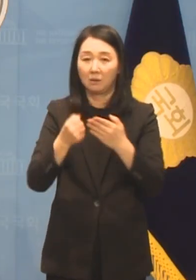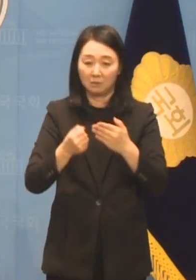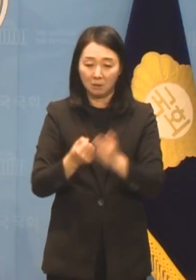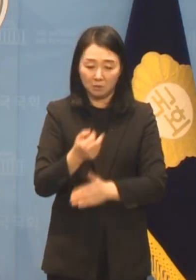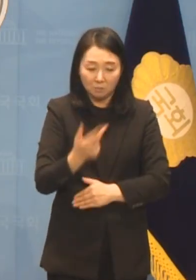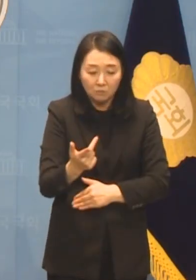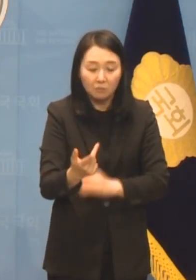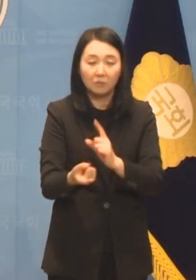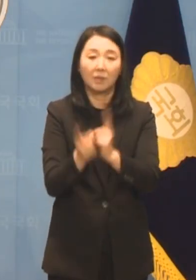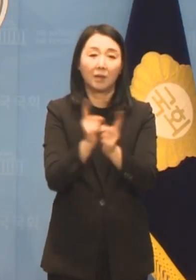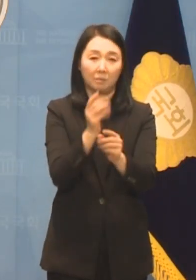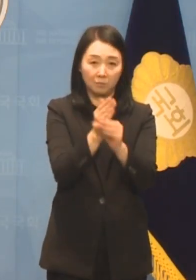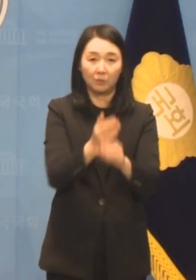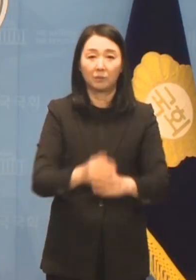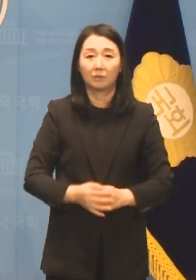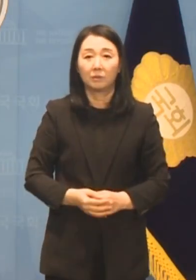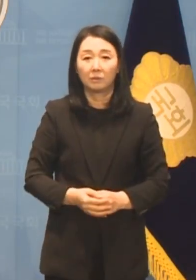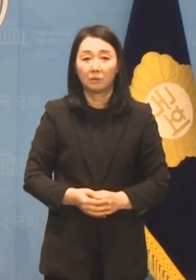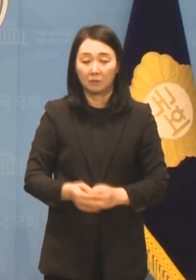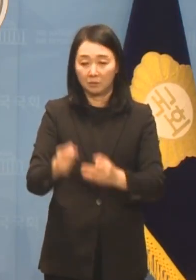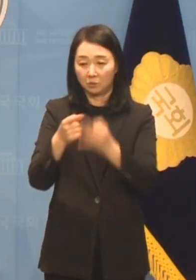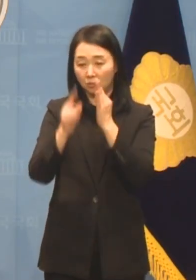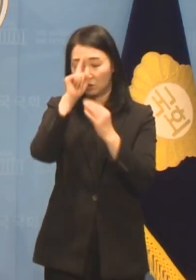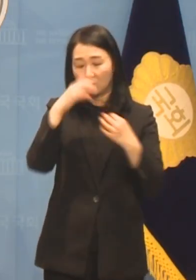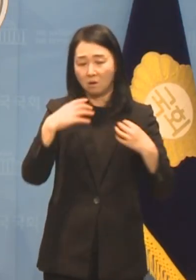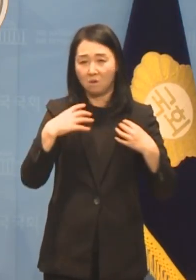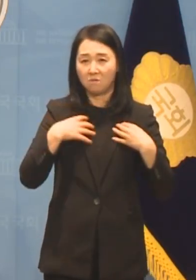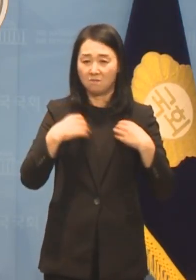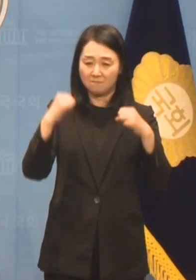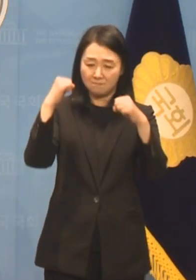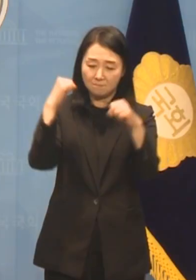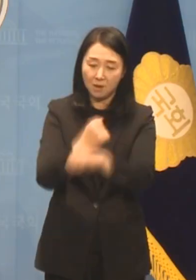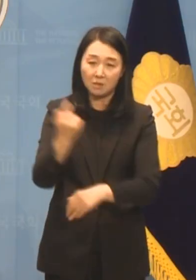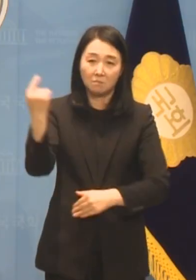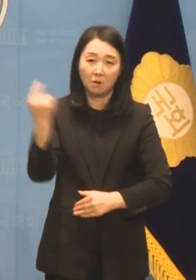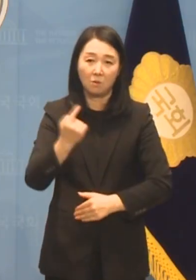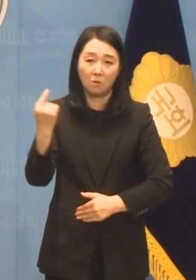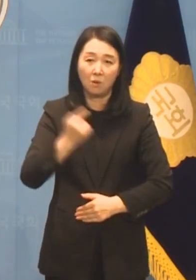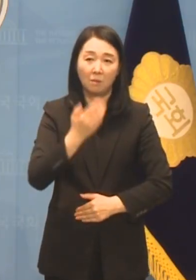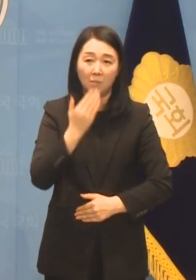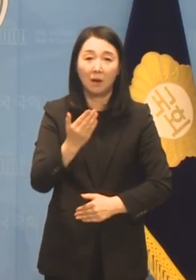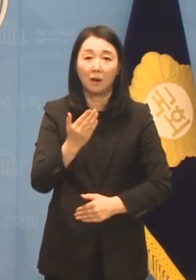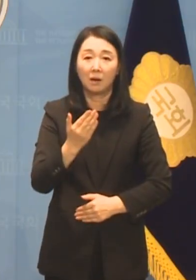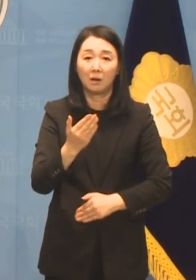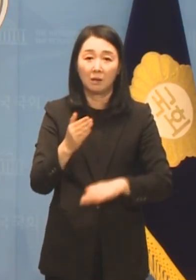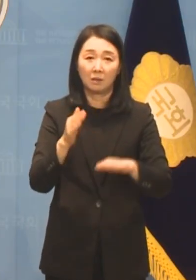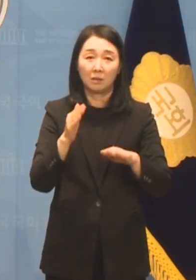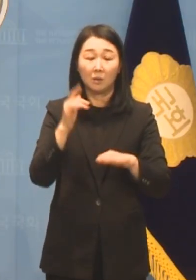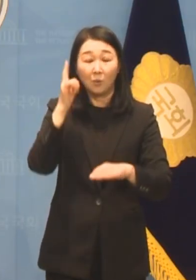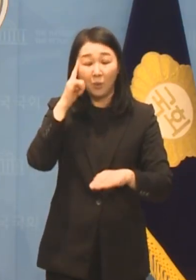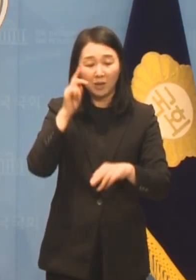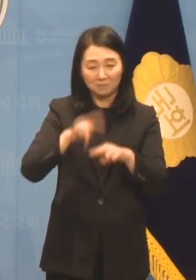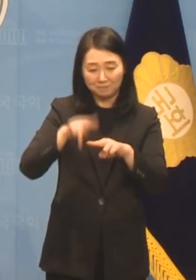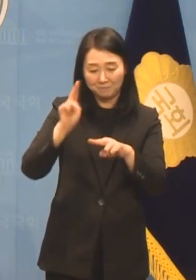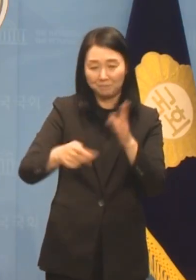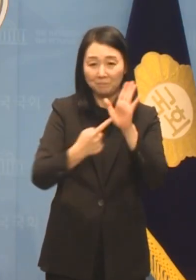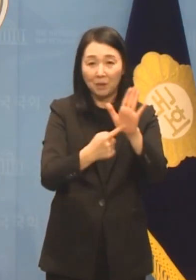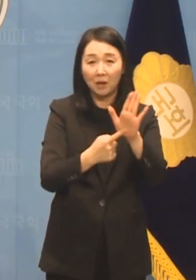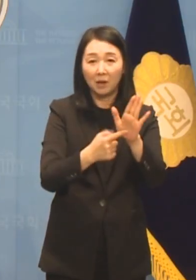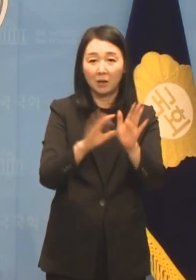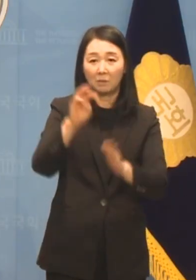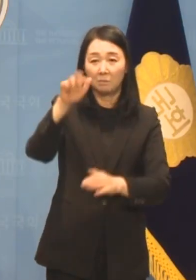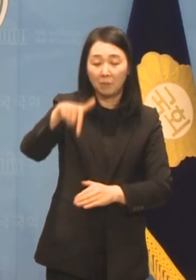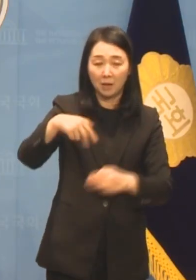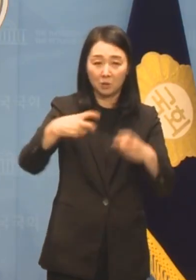있습니다. 윤석열 정권의 종말이 예정되어 있음에도 불구하고 이미 사의를 표한 바 있는 박상우